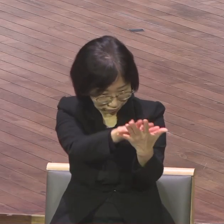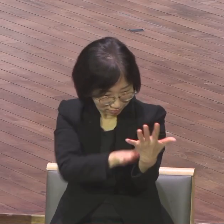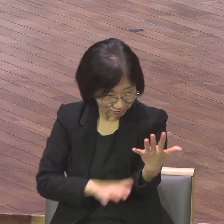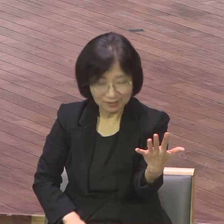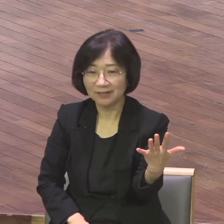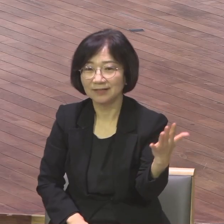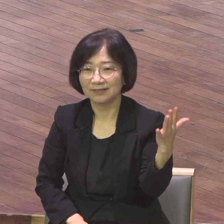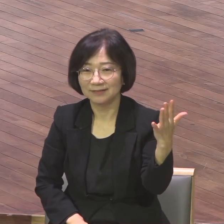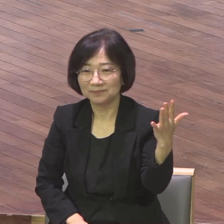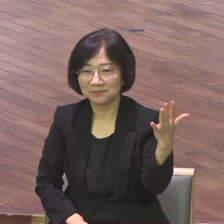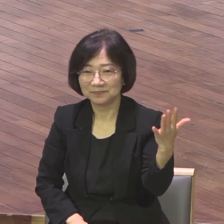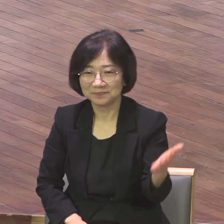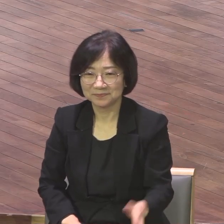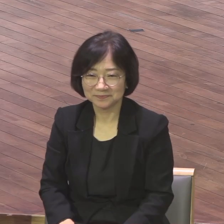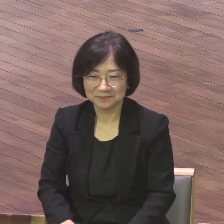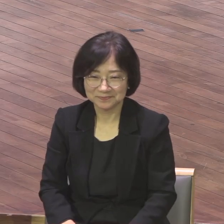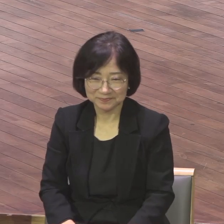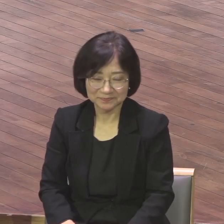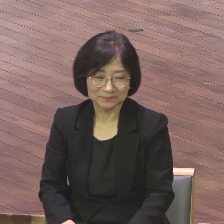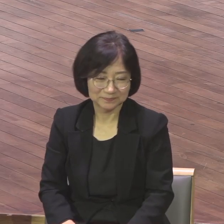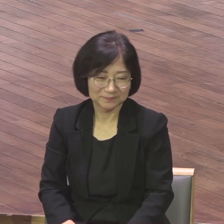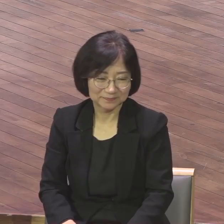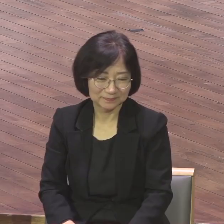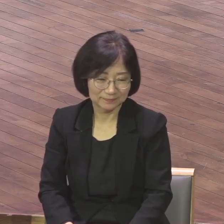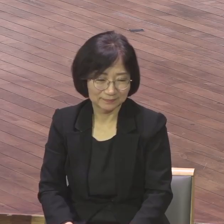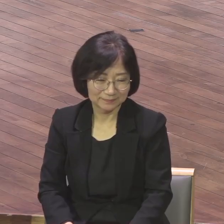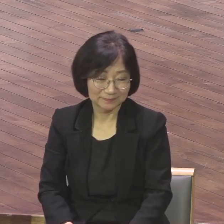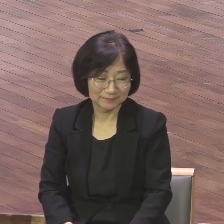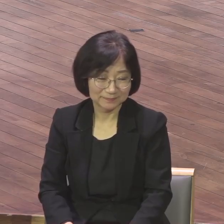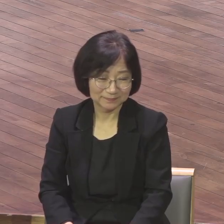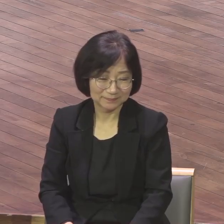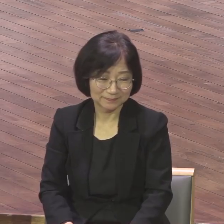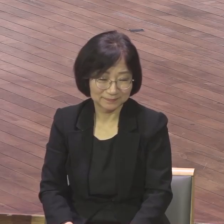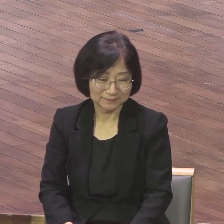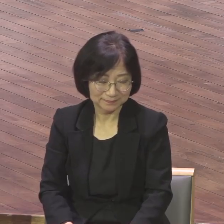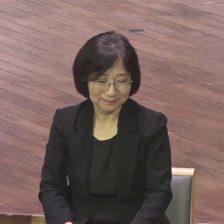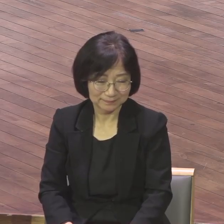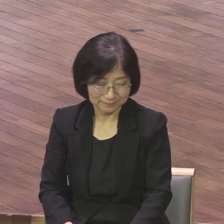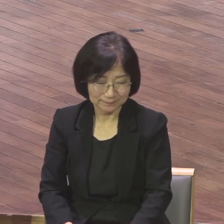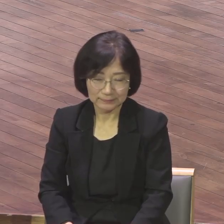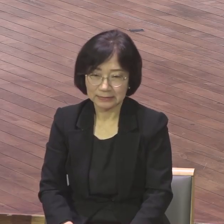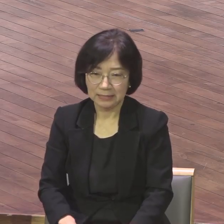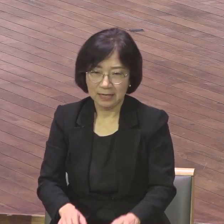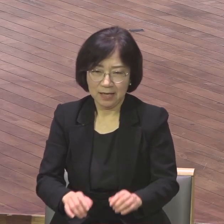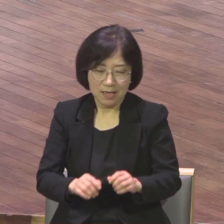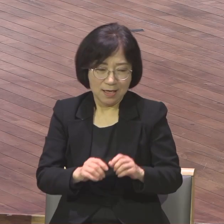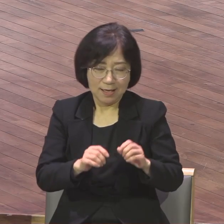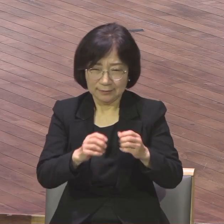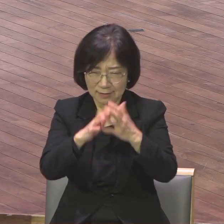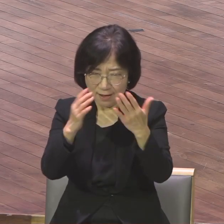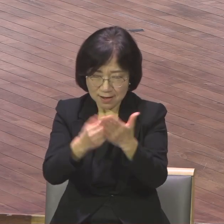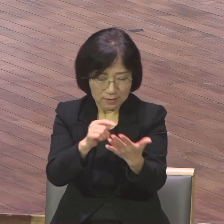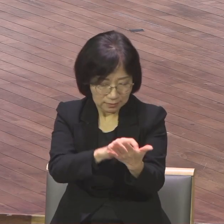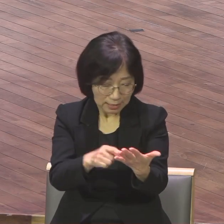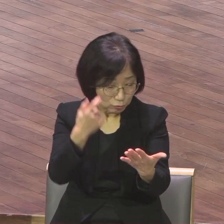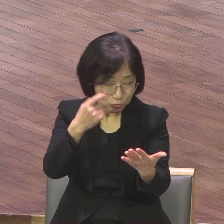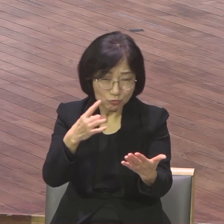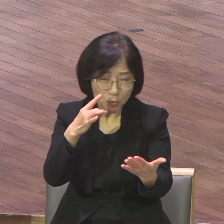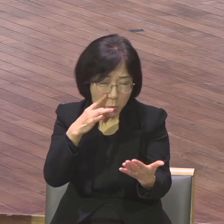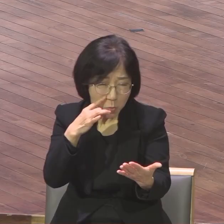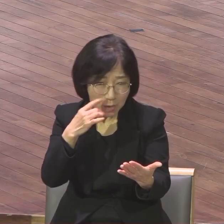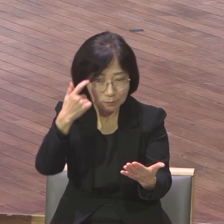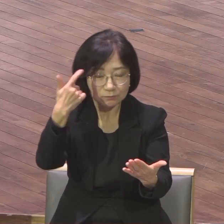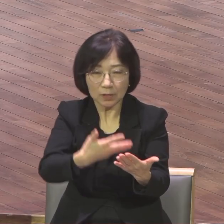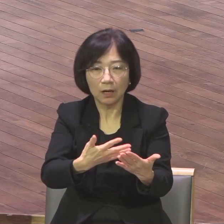나와. 그리고 또 그까지 다 막 접속사 써가면서 해도 다 나와. 쫙 다 풀어줘.